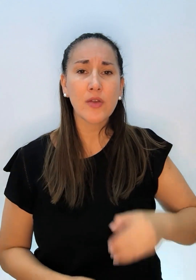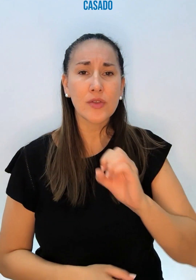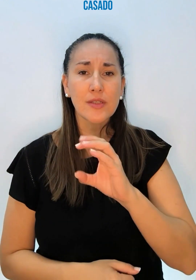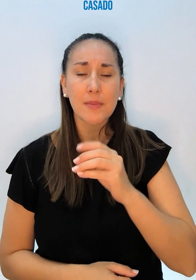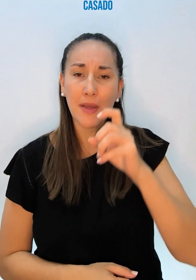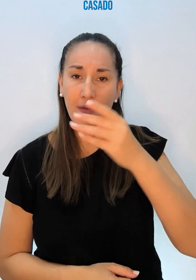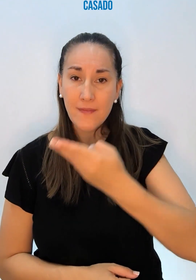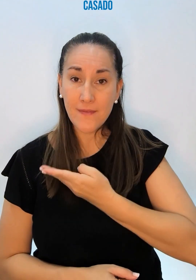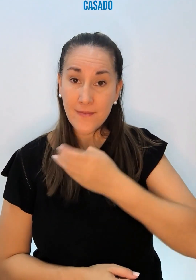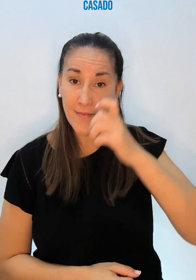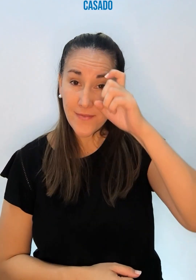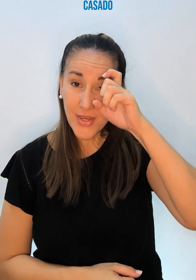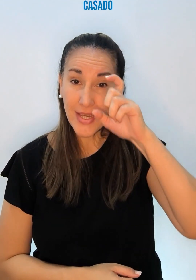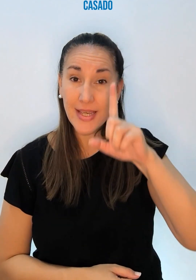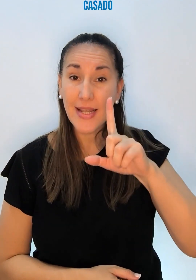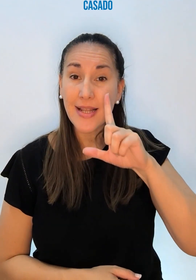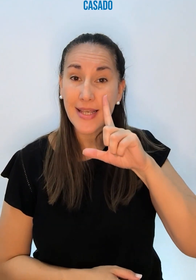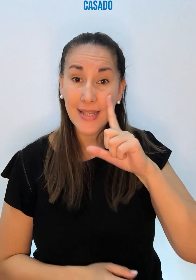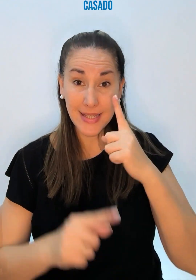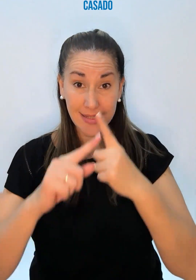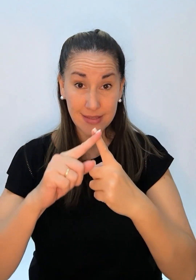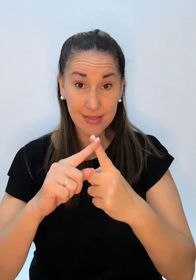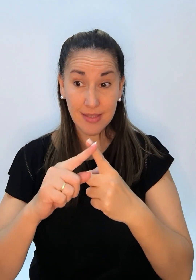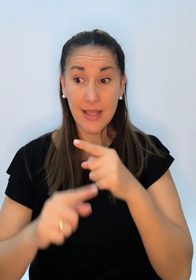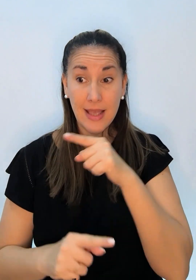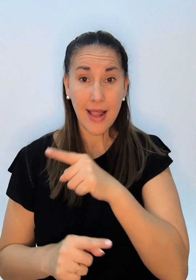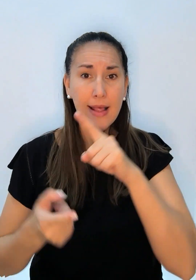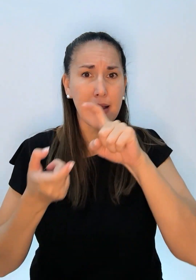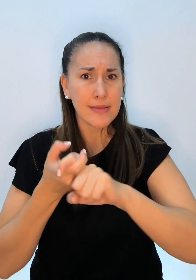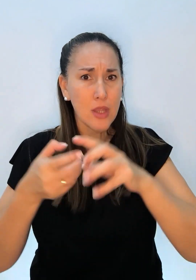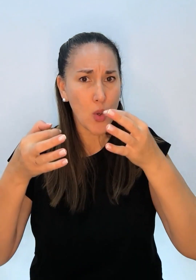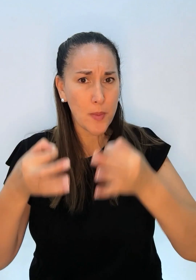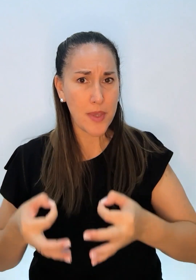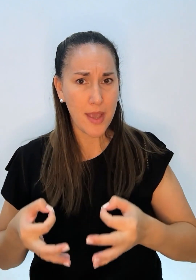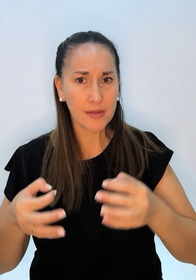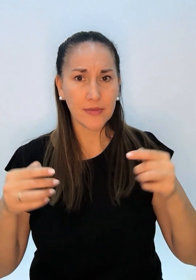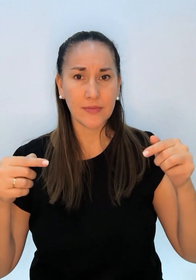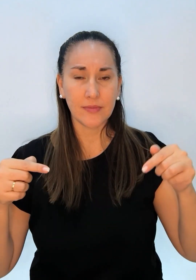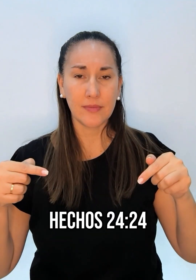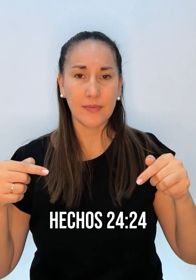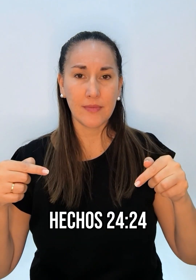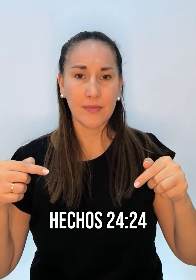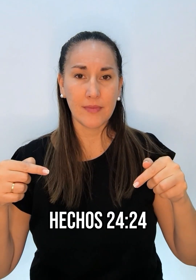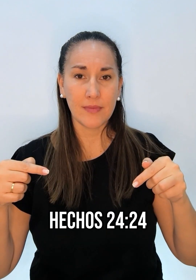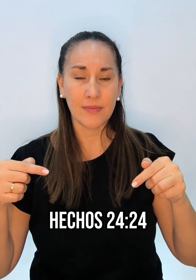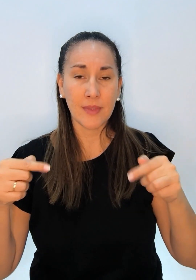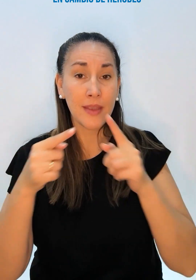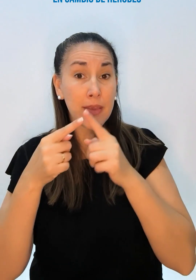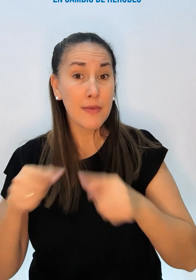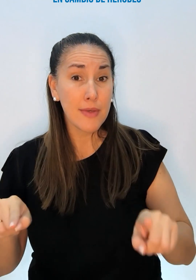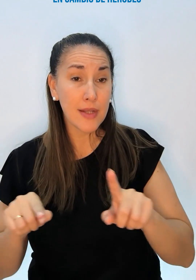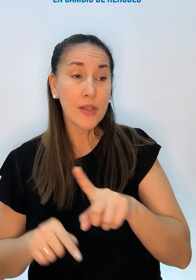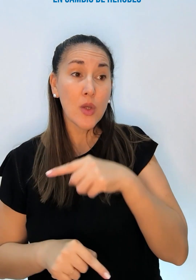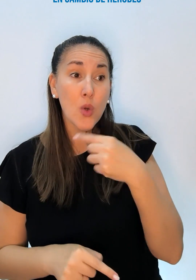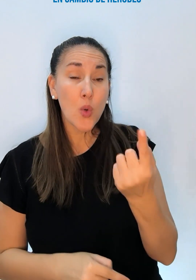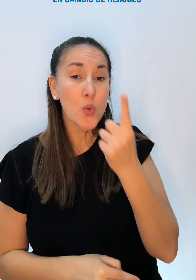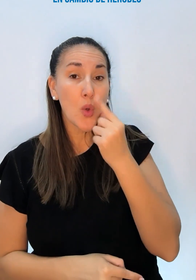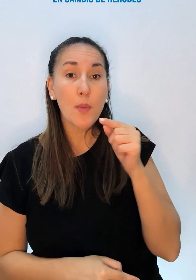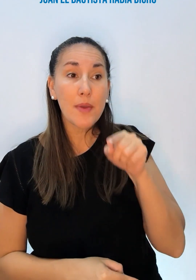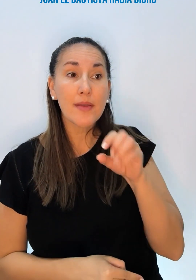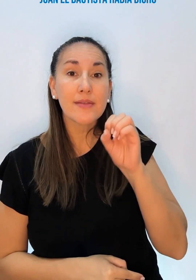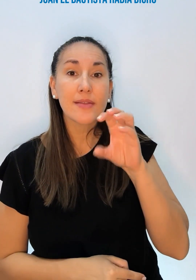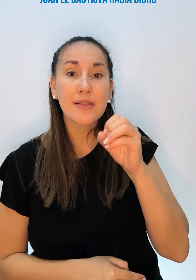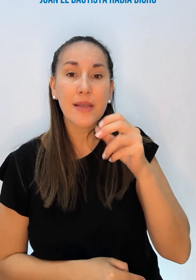Drusila, con quien estaba legítimamente casado. Esto está en Hechos capítulo 24, versículo 24. En cambio